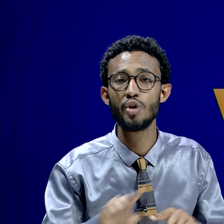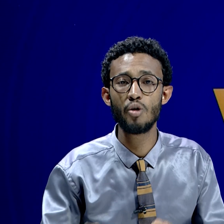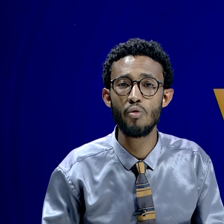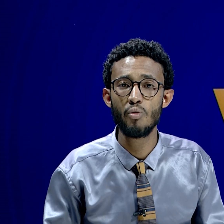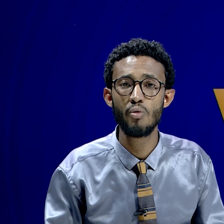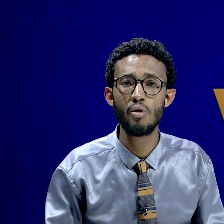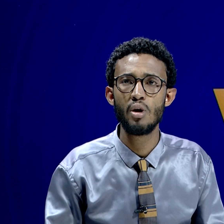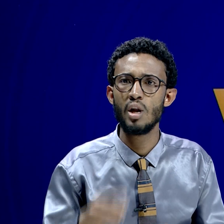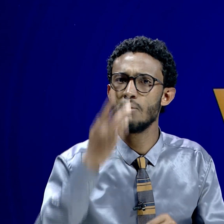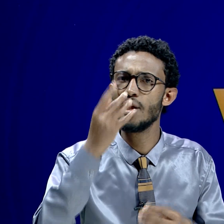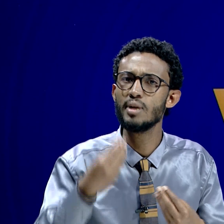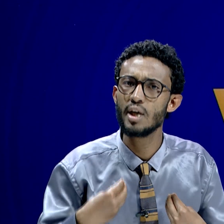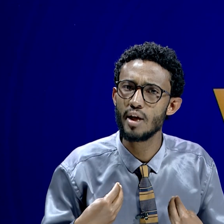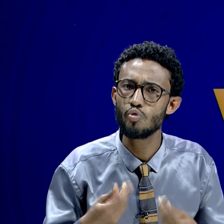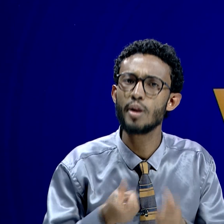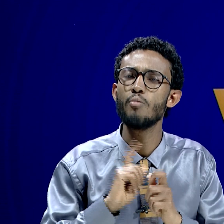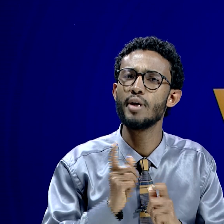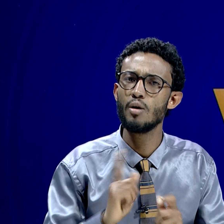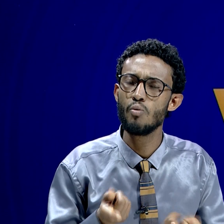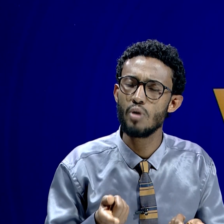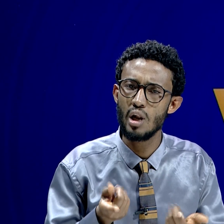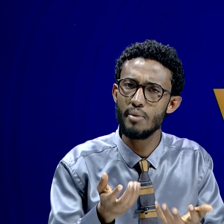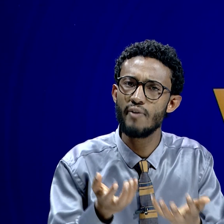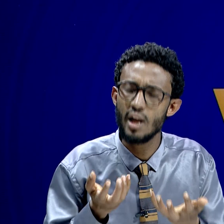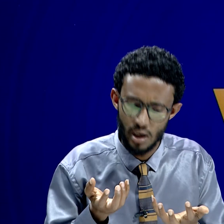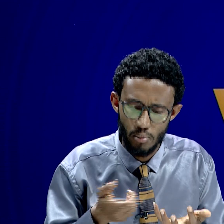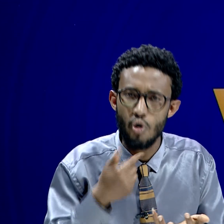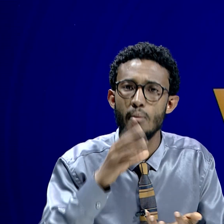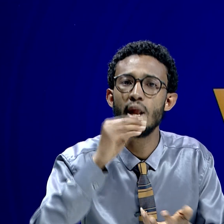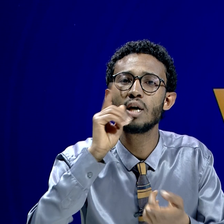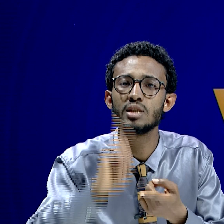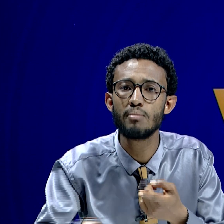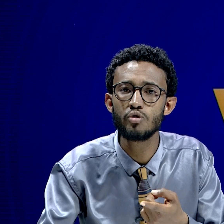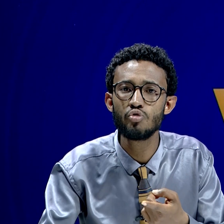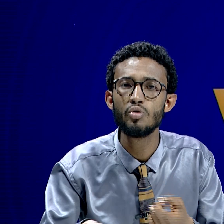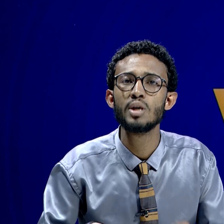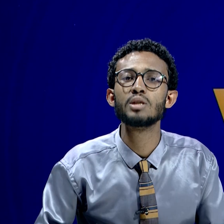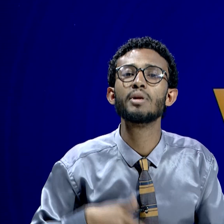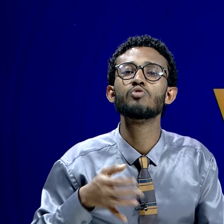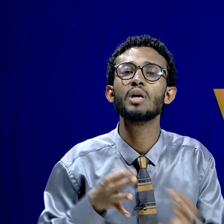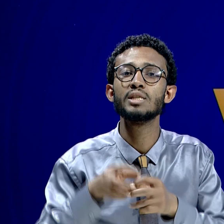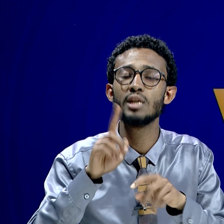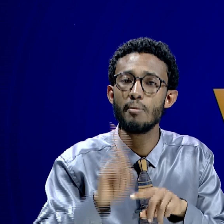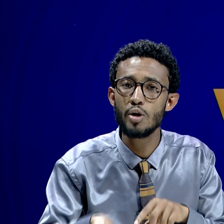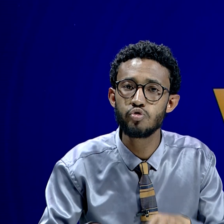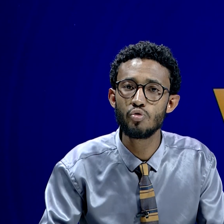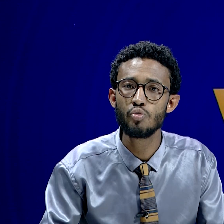دكم لما تري مسات استوات أو متنو لما تفلك بلو من ناقر سمان شلو سمتا تمقل سلام ما شلو من